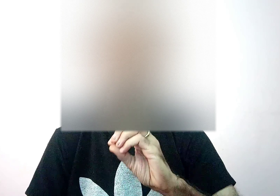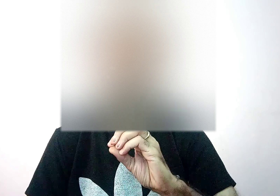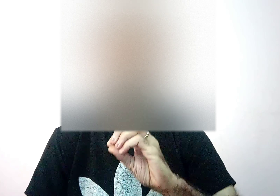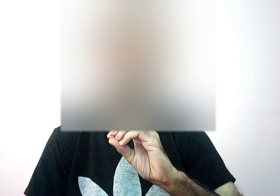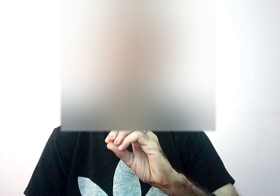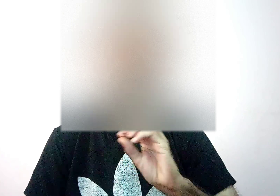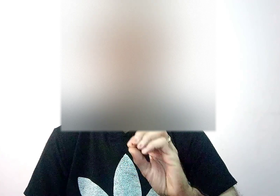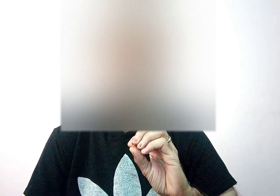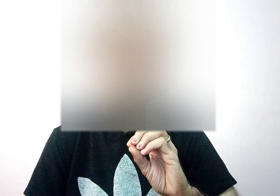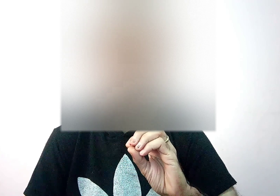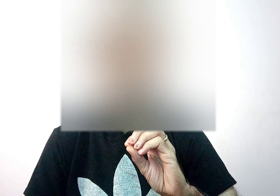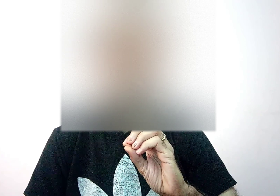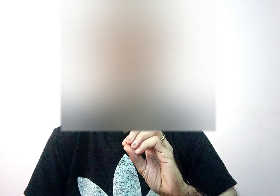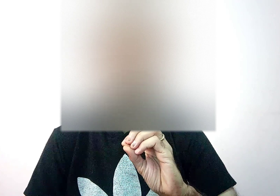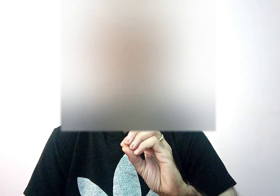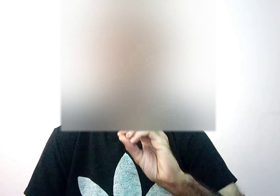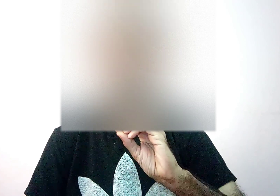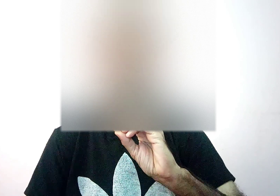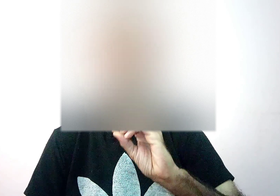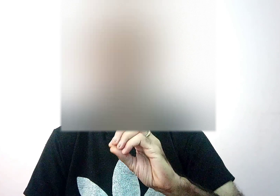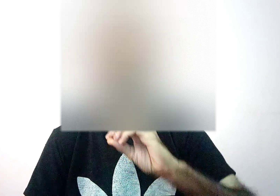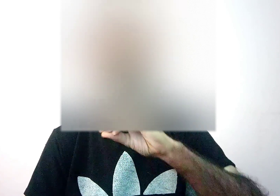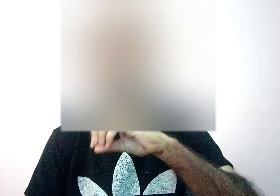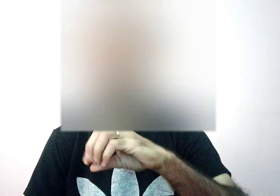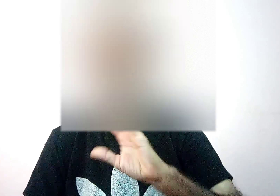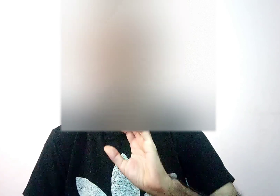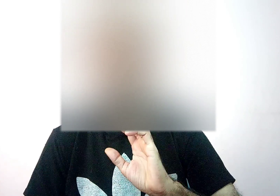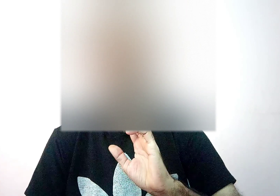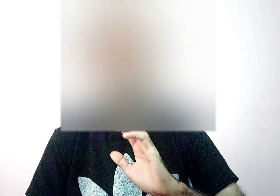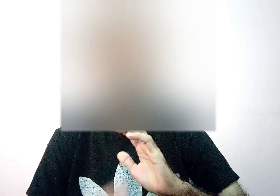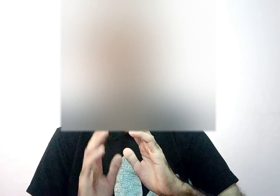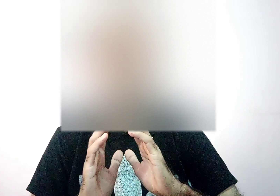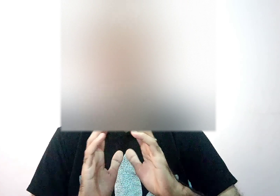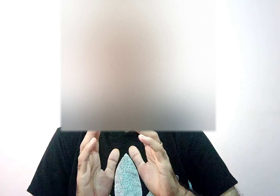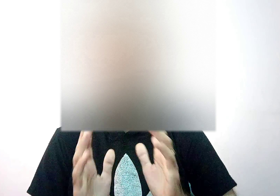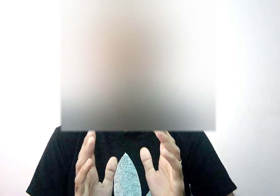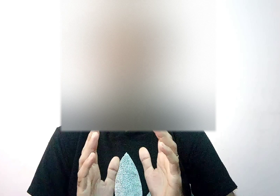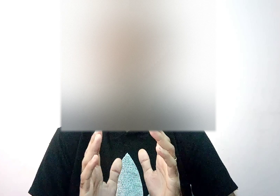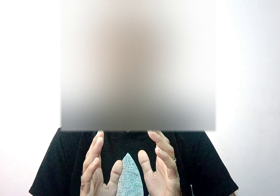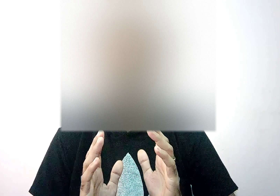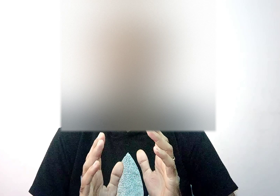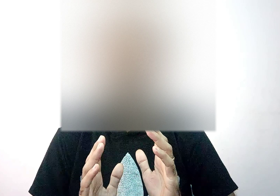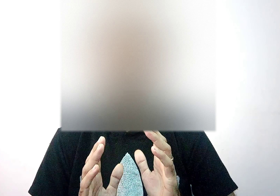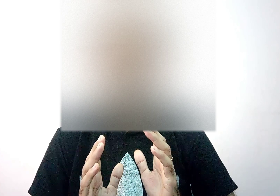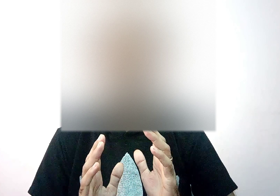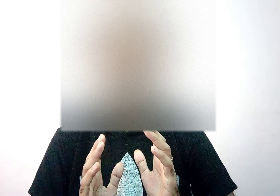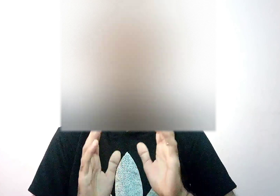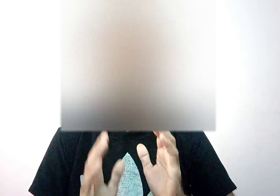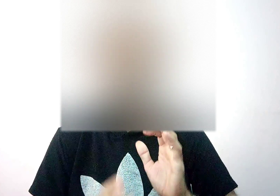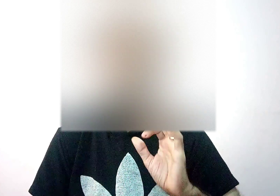طبعا هم ما قالوش إطاحة ولكن قالوا إقالة، لكن المعنى مفهوم. ليه تم